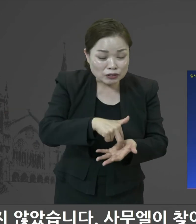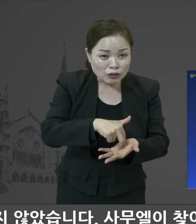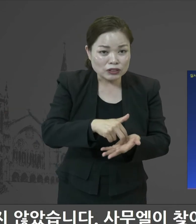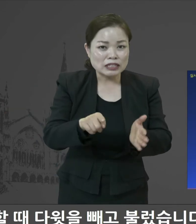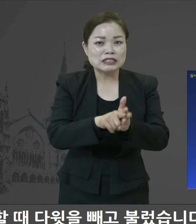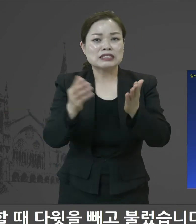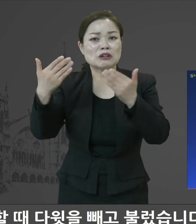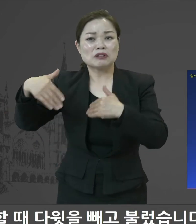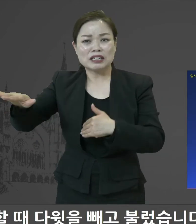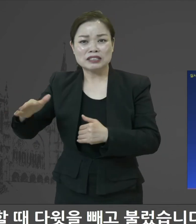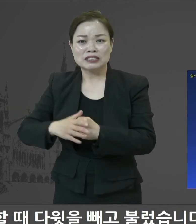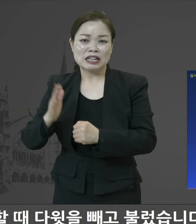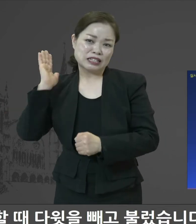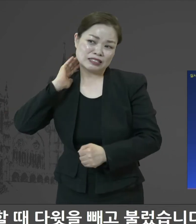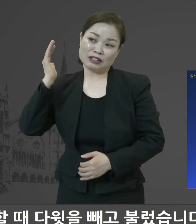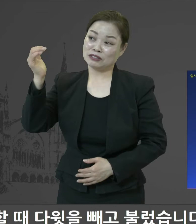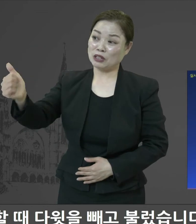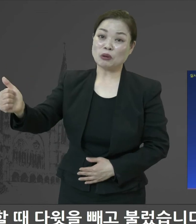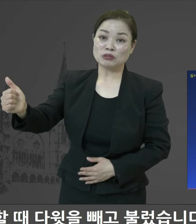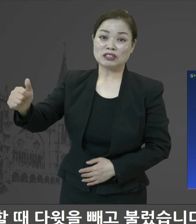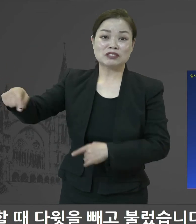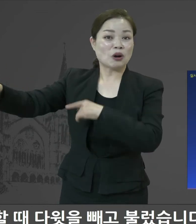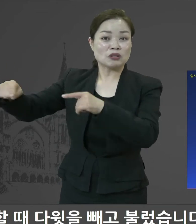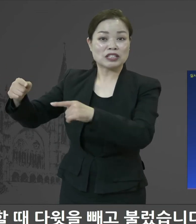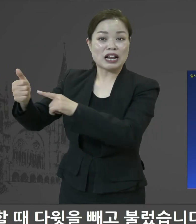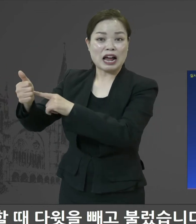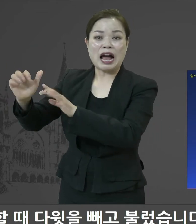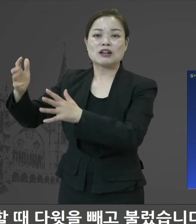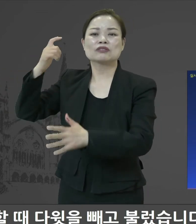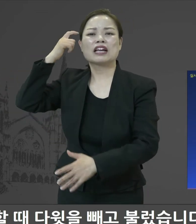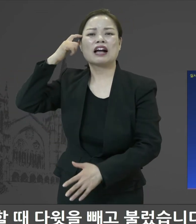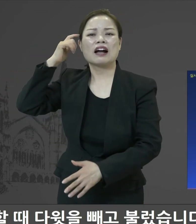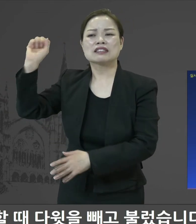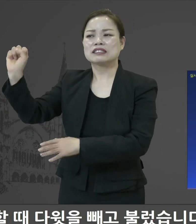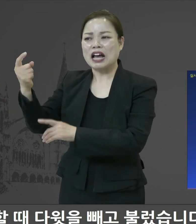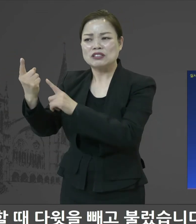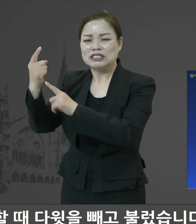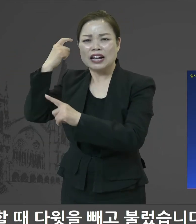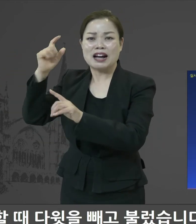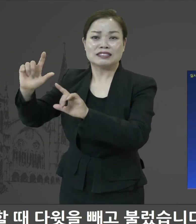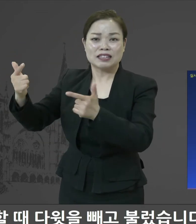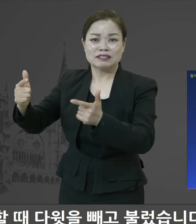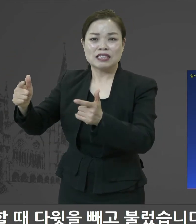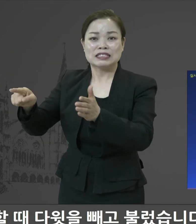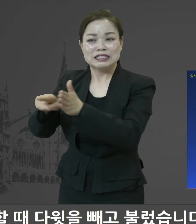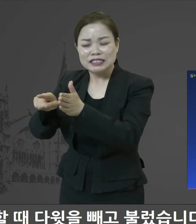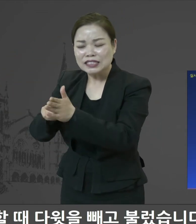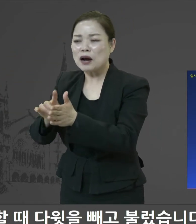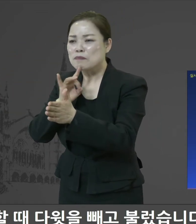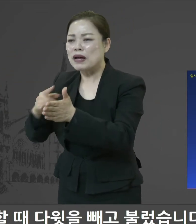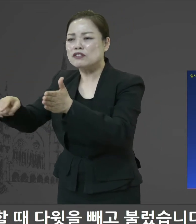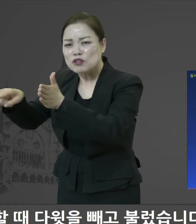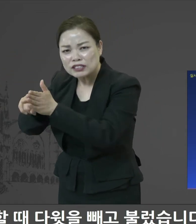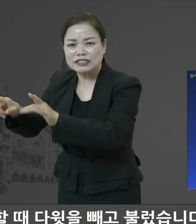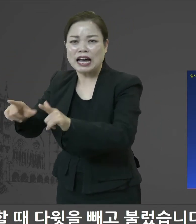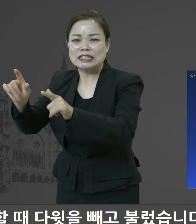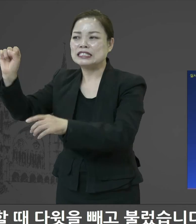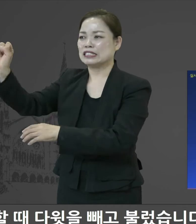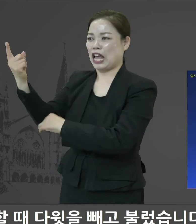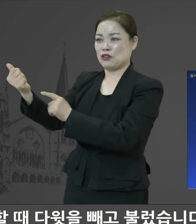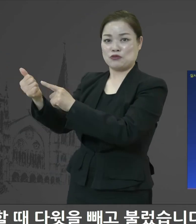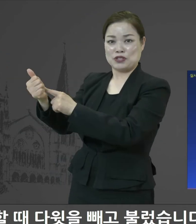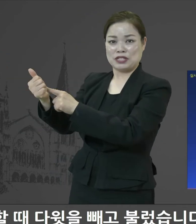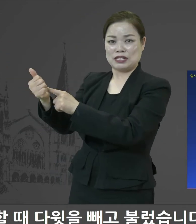신학교나 가면 같이 청와대나 백악관 가서 정치할 아이가 아니었습니다. 늘 지나치게 신앙적이었습니다. 신앙 좋은 건 좋아요. 근데 지나칠